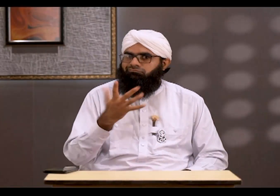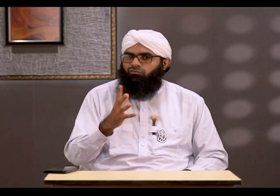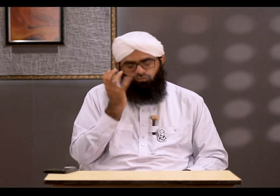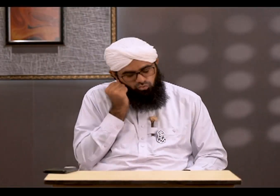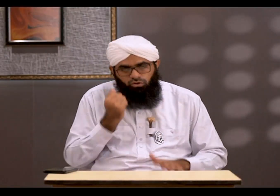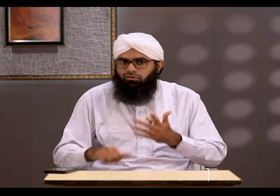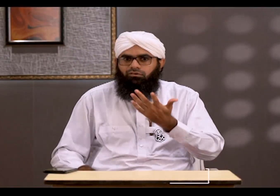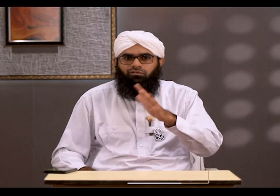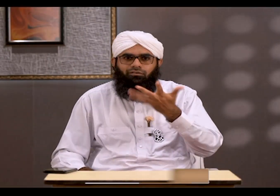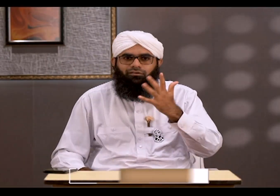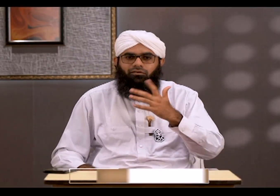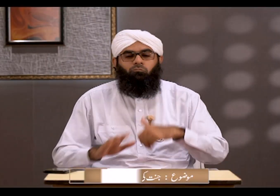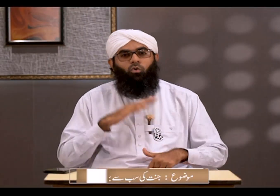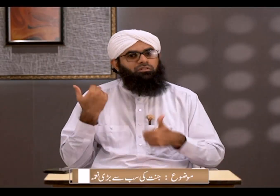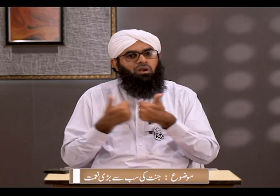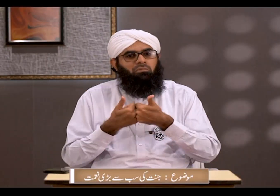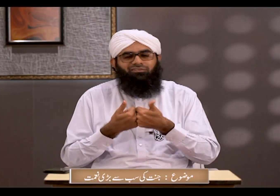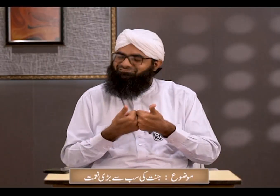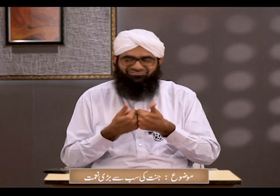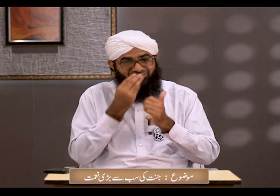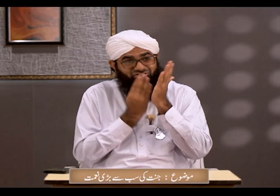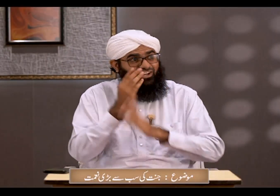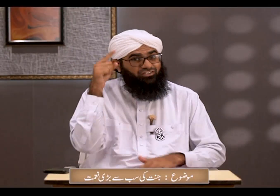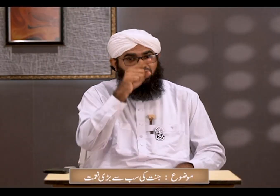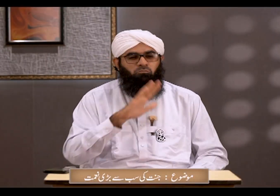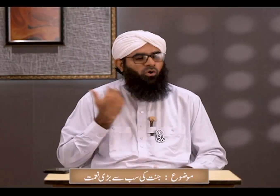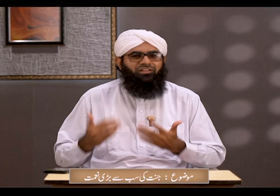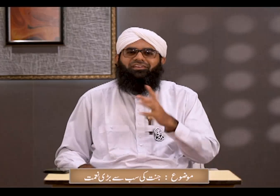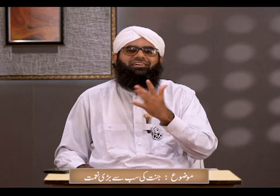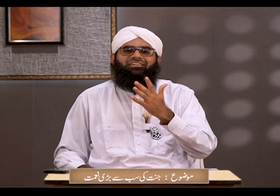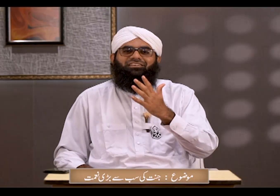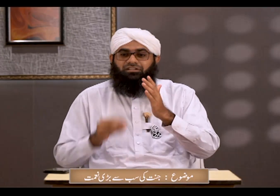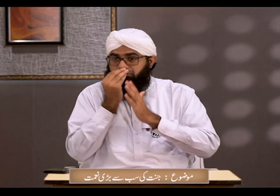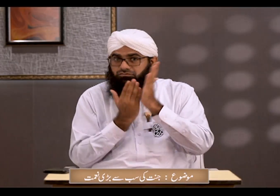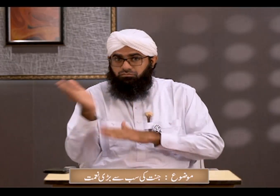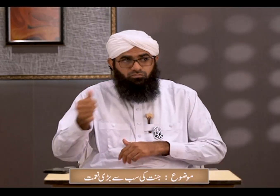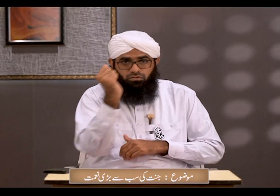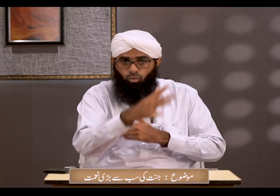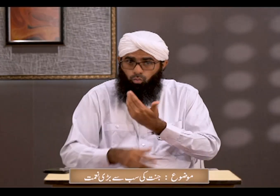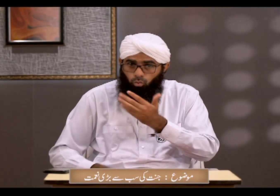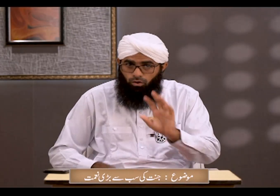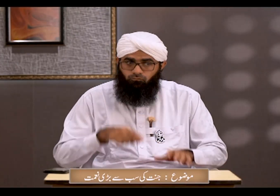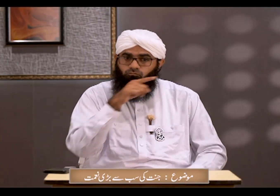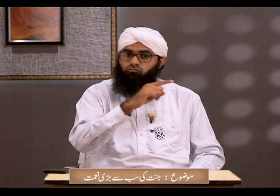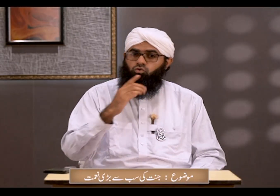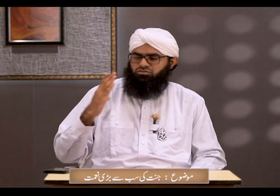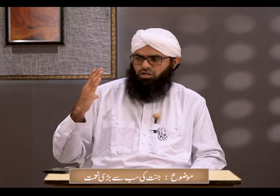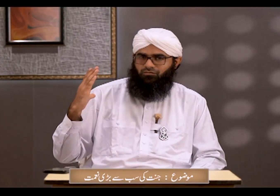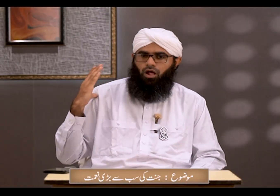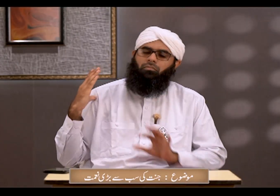کی موت ہے، اور جنت میں موت نہیں۔ جنتی جب جنت میں جائیں گے ہر ایک اپنے اعمال کی مقدار سے مرتبہ پائے گا۔